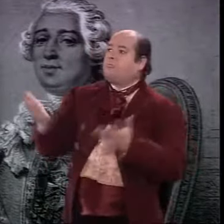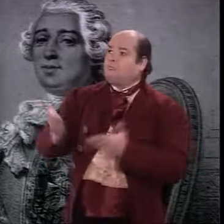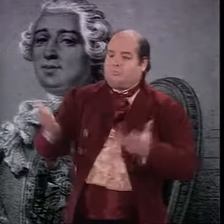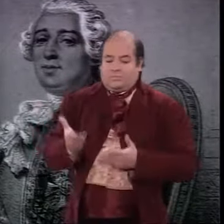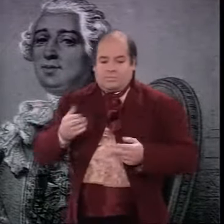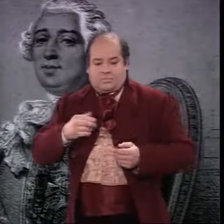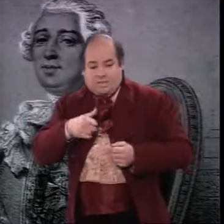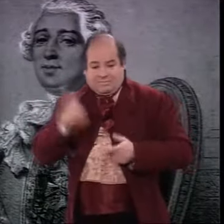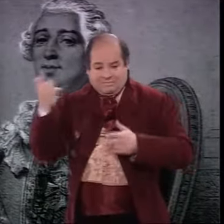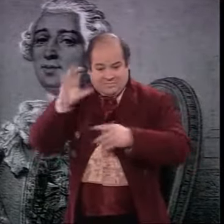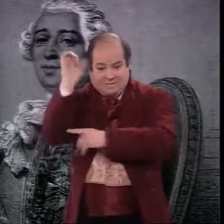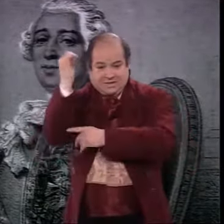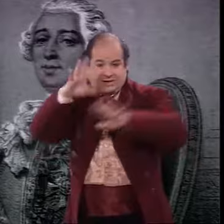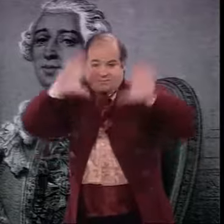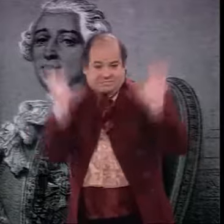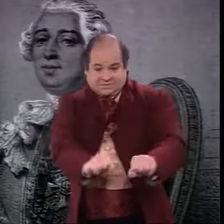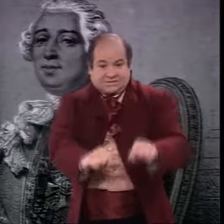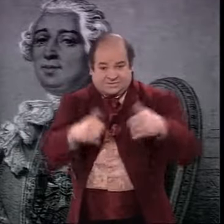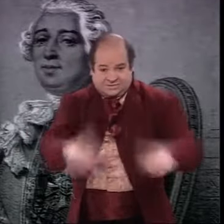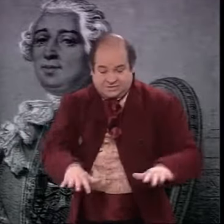La Bastille est prise, sire. »« Prise ? » ?»«